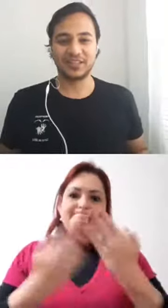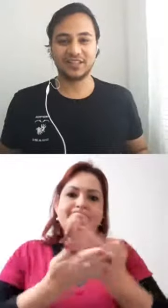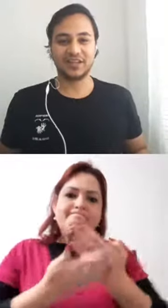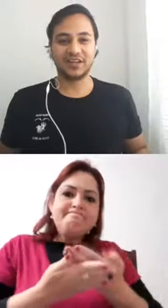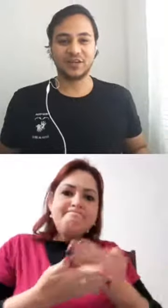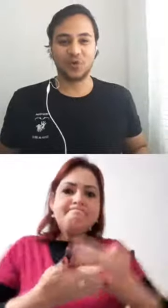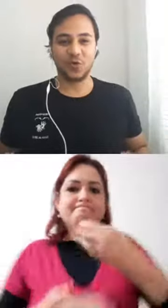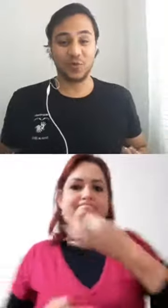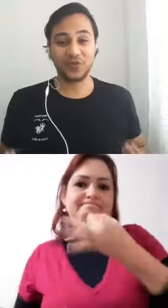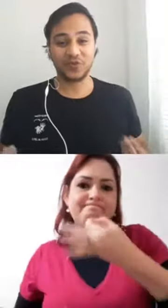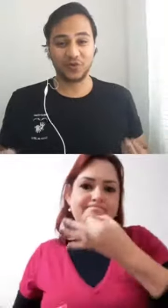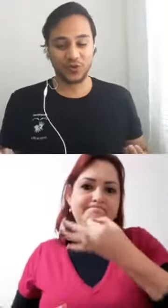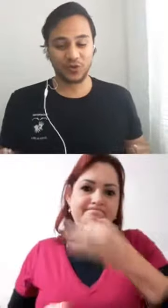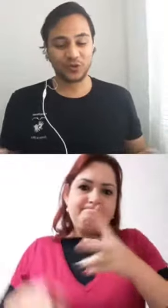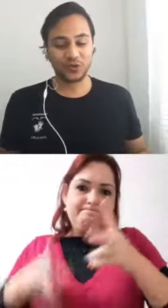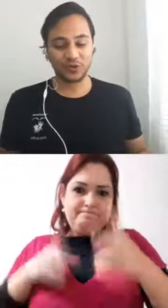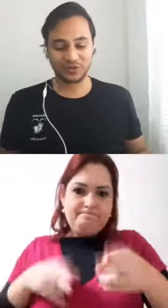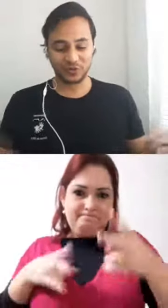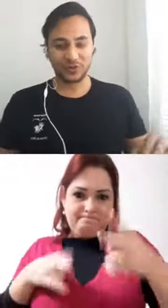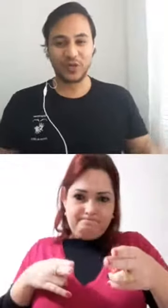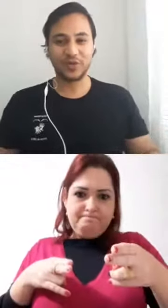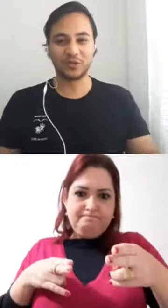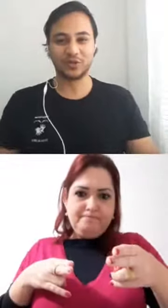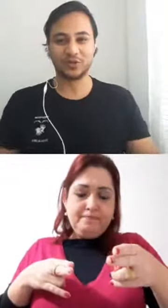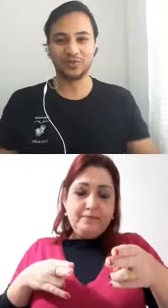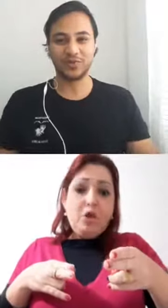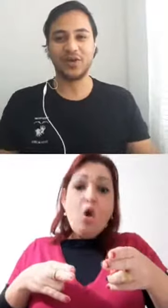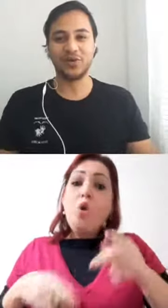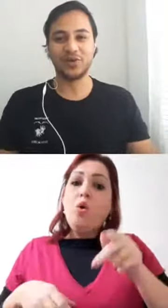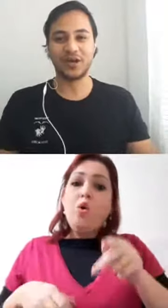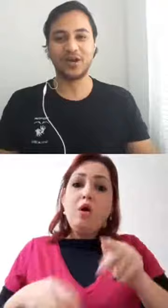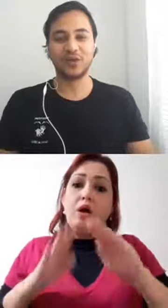É assim, o aluno surdo é um incluso,